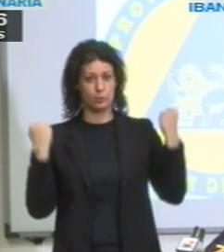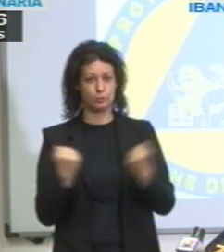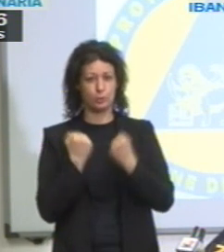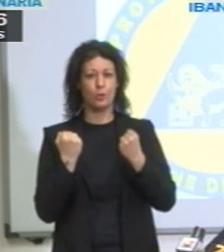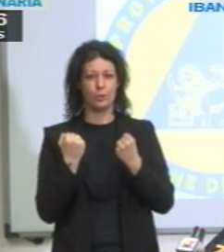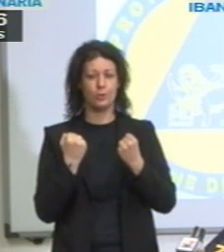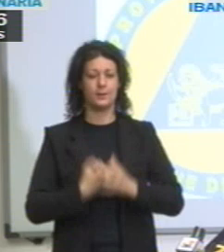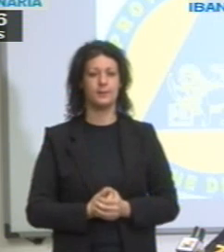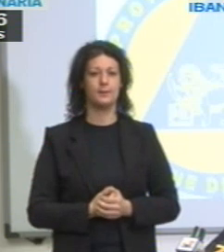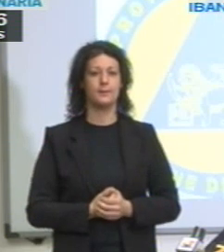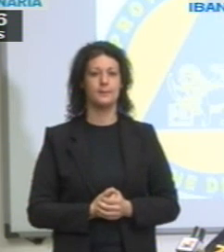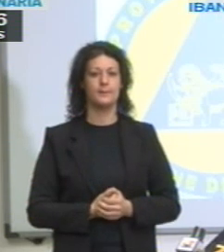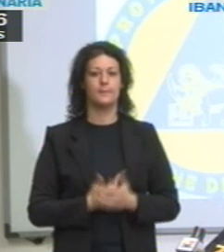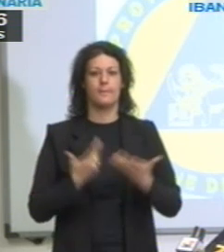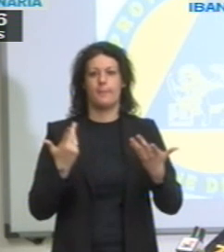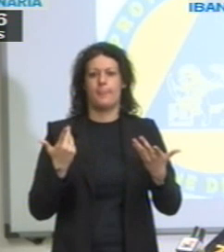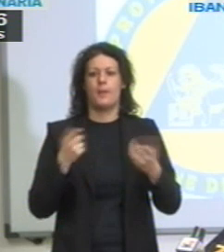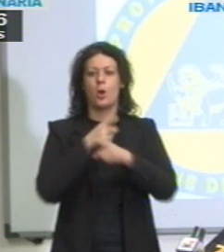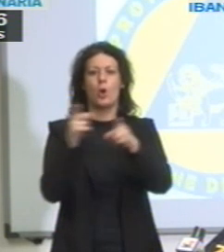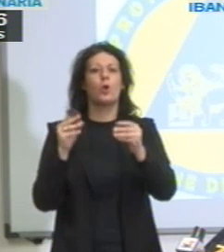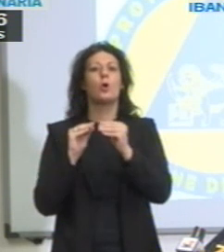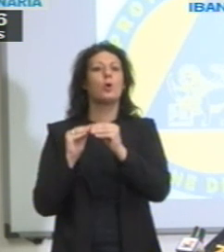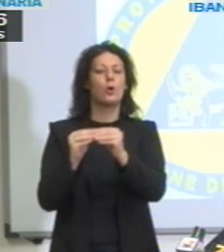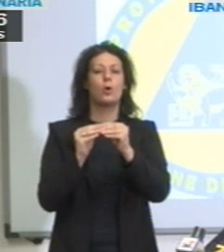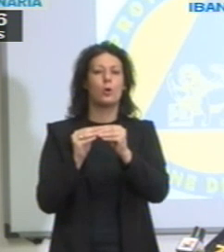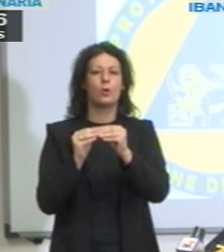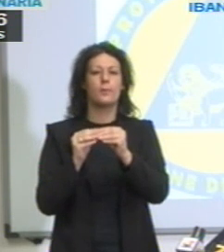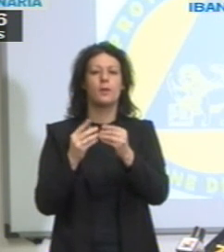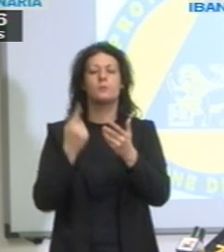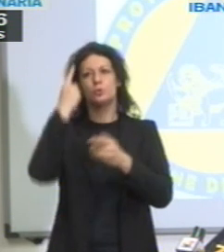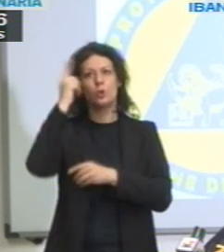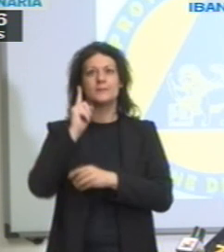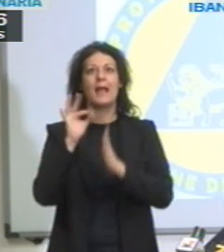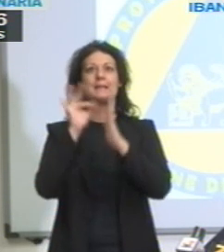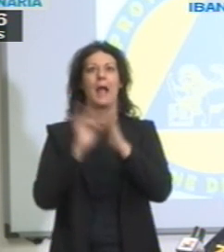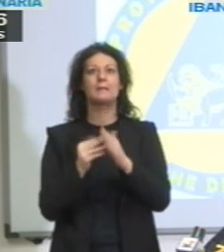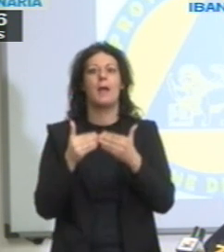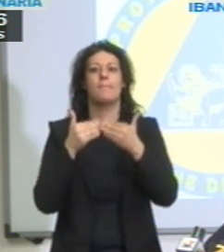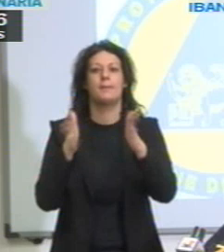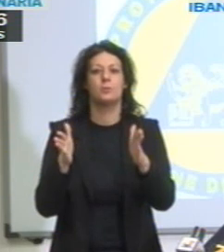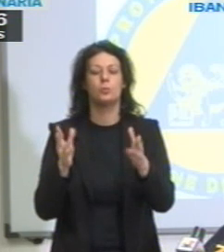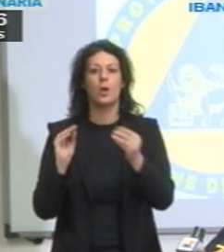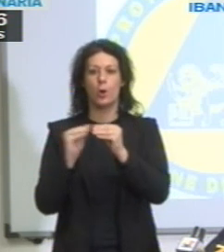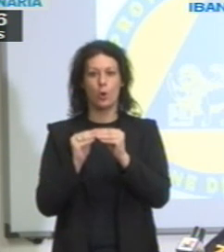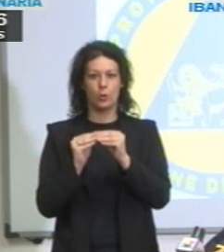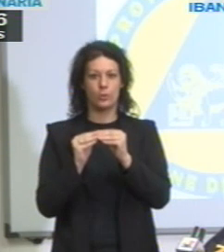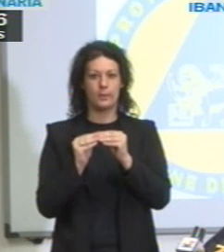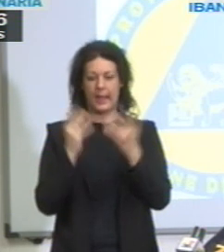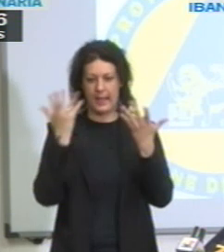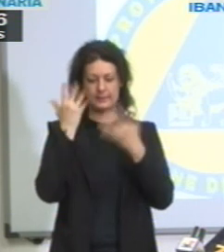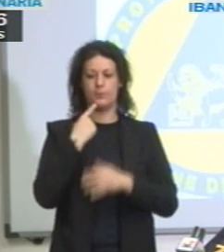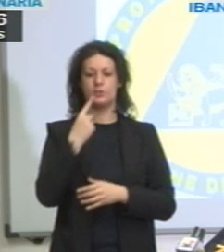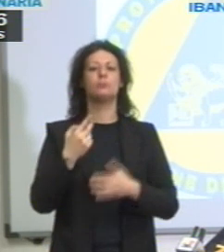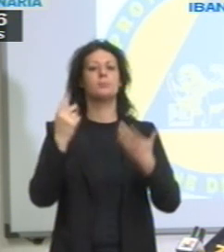chiamare i loro buyer in giro per il mondo se non sanno quando si aprirà, perché se sanno che si apre il 1° giugno, che so,